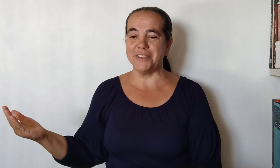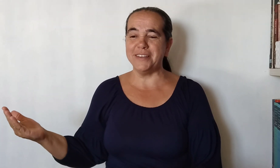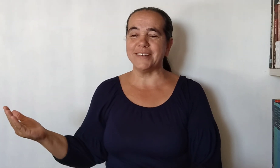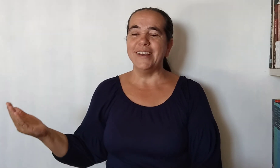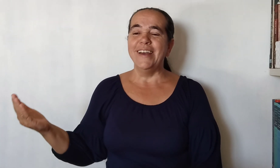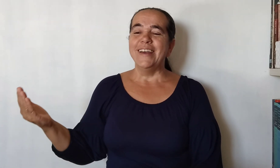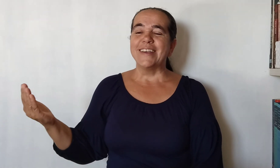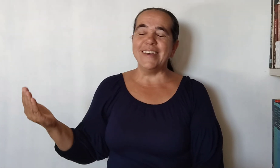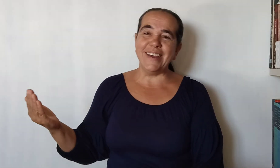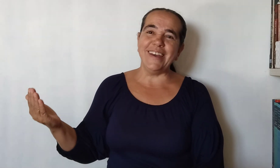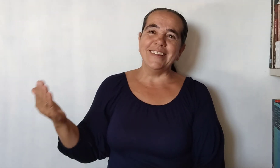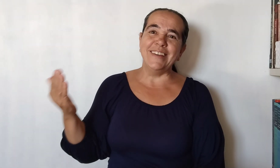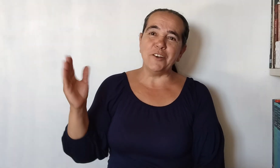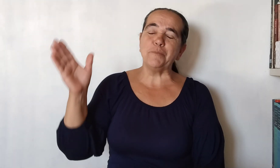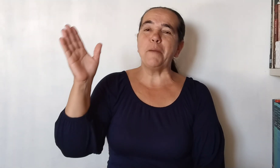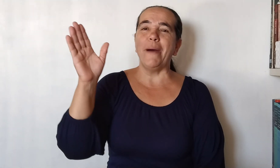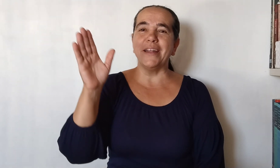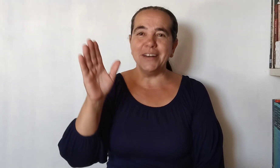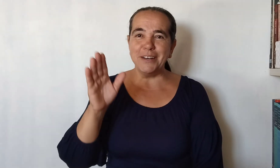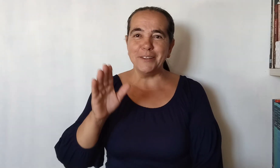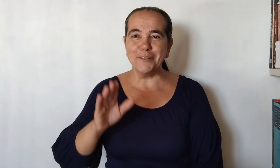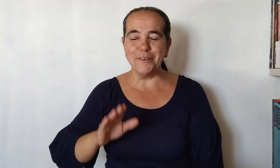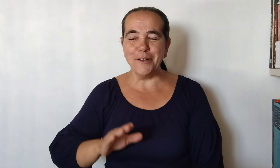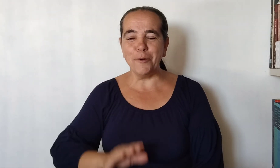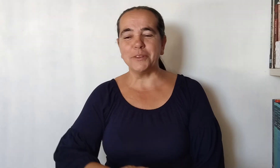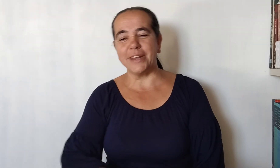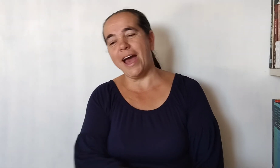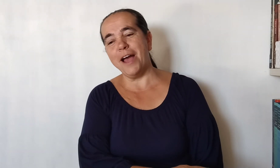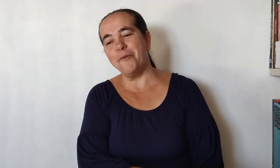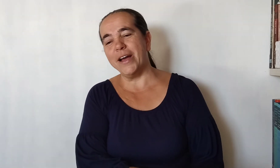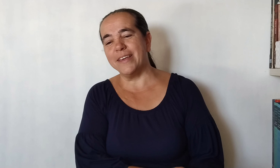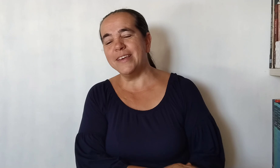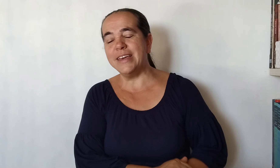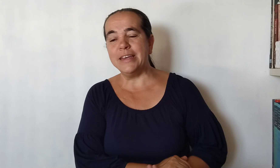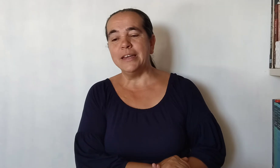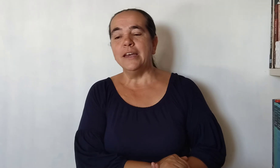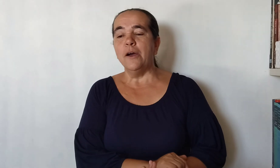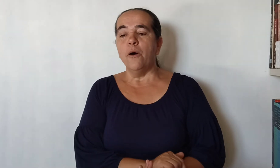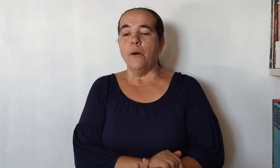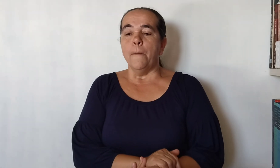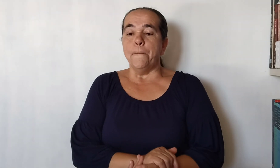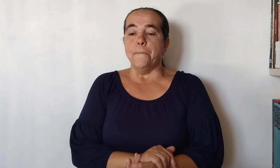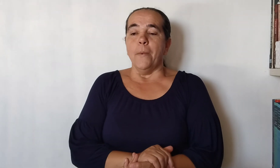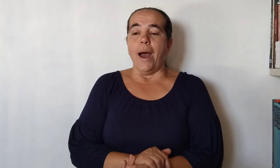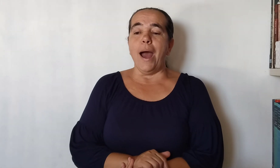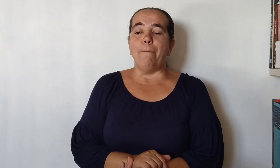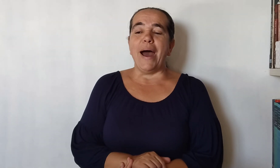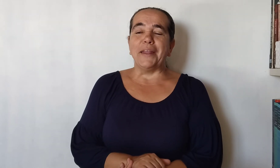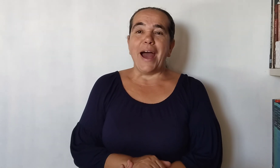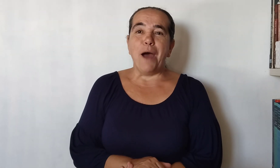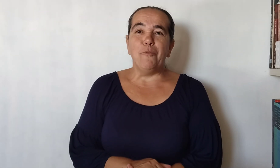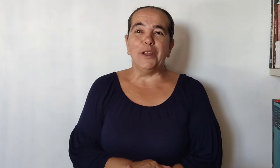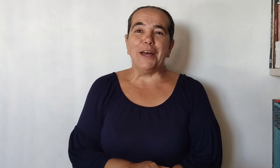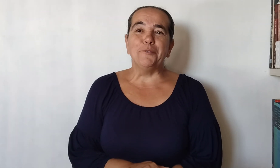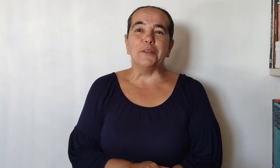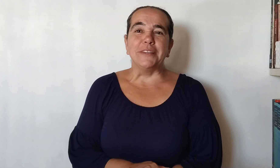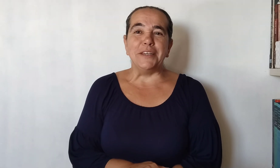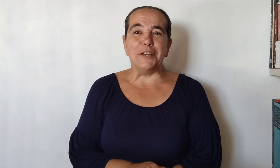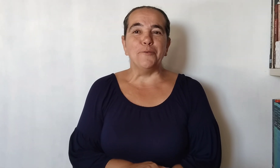vocês, que Deus preparando, eu trago aqui a parábola do trigo